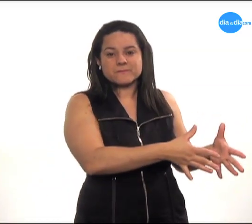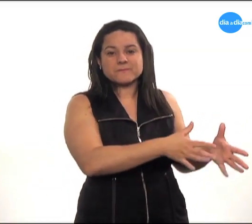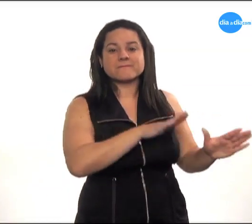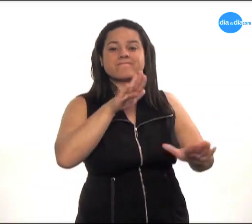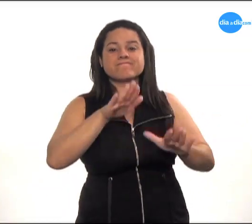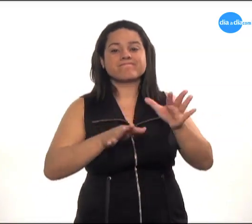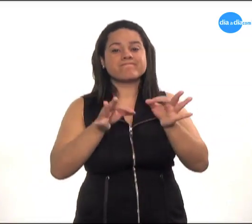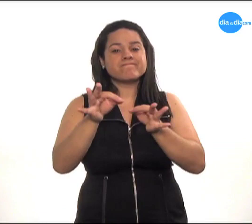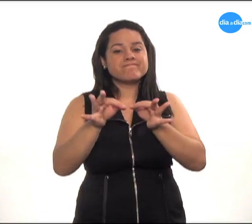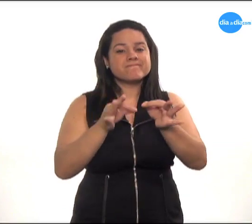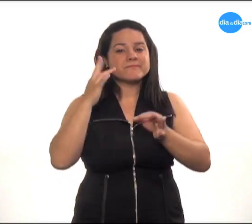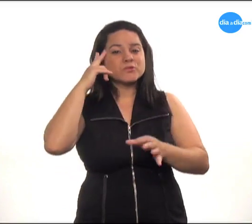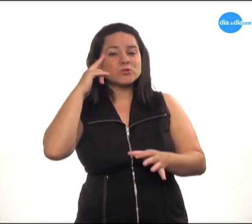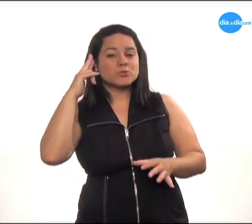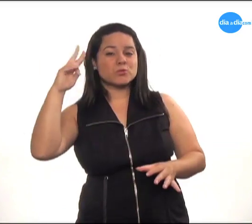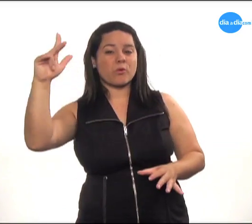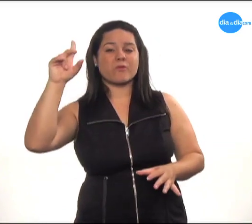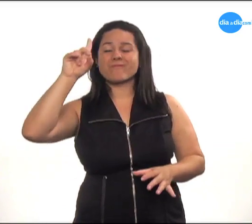alguns projetos que Deus não aprova.